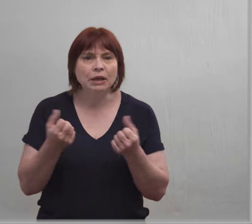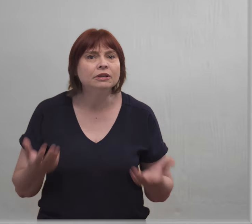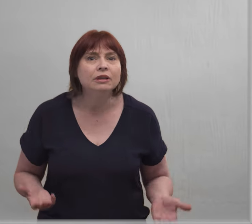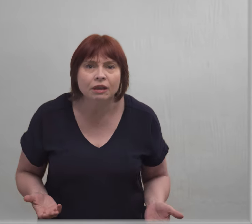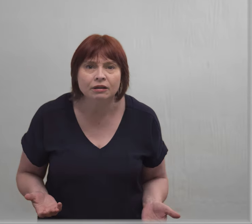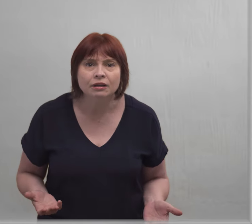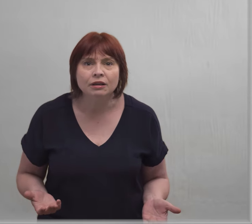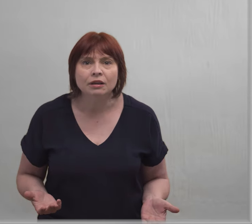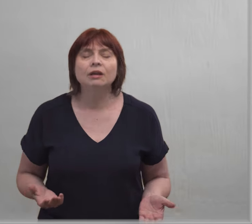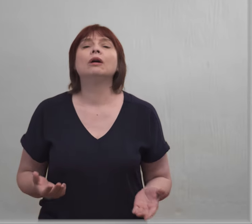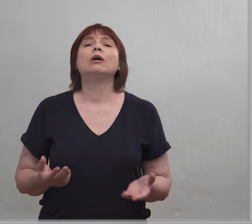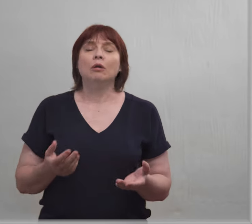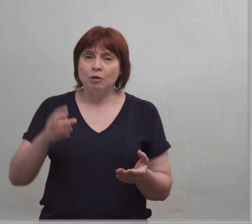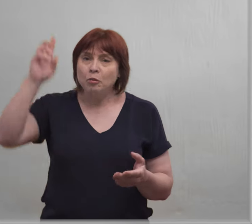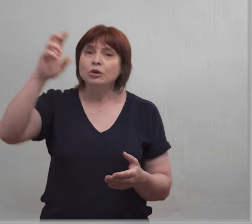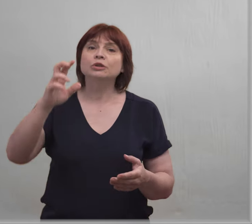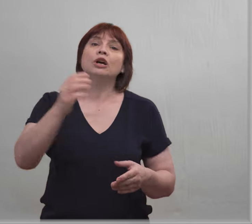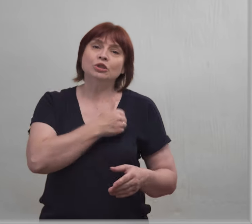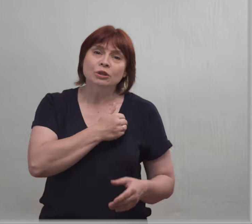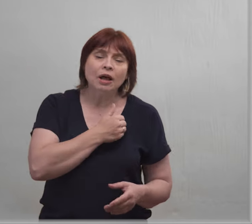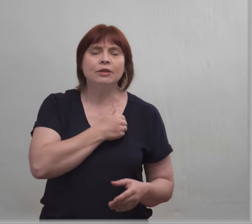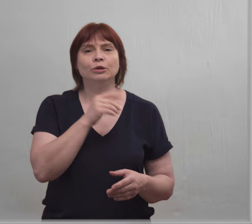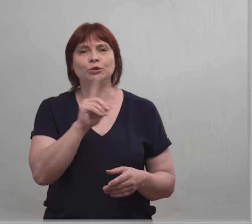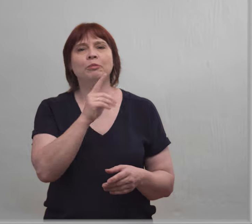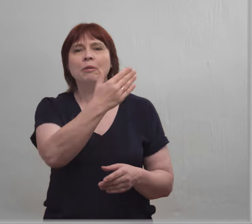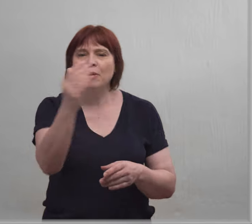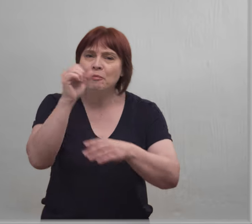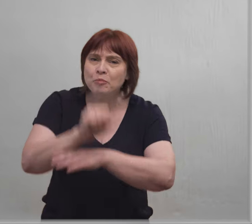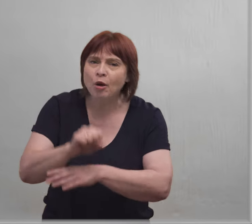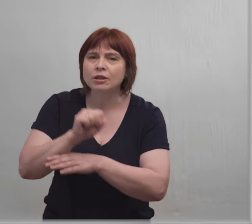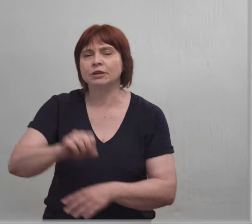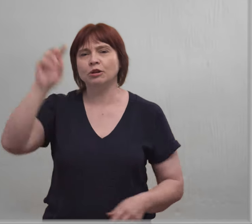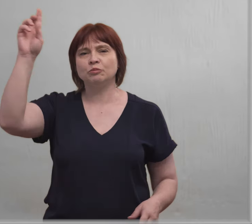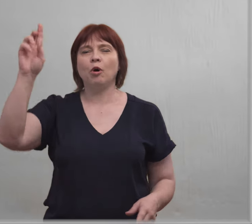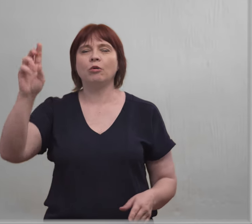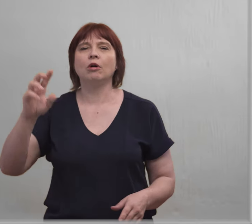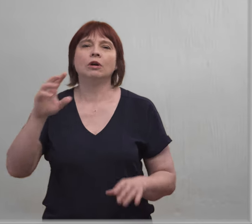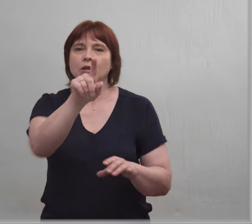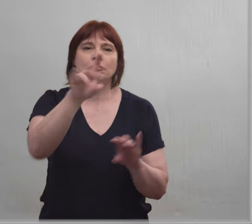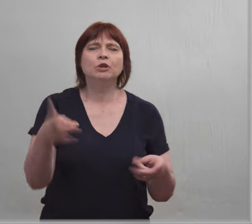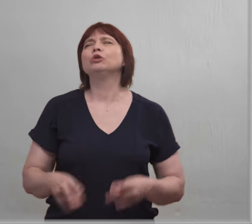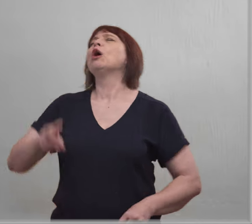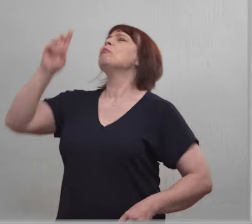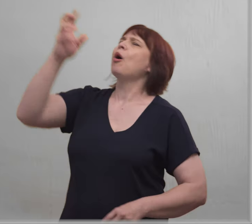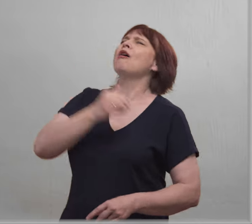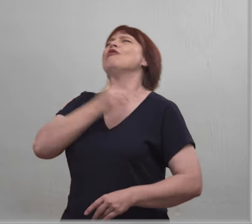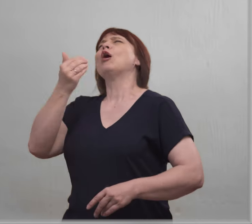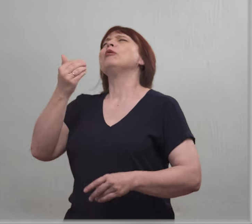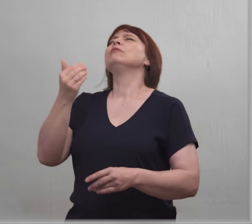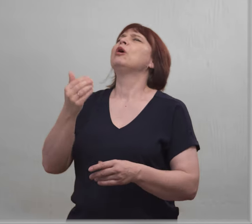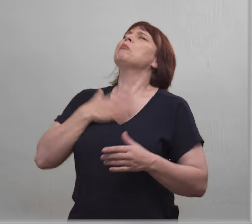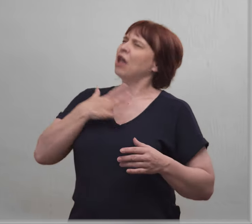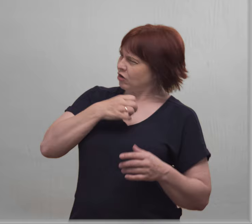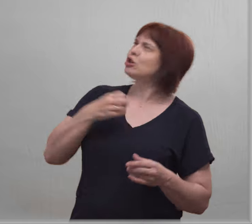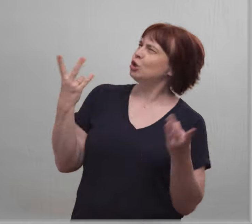чтобы мы поклонялись Богу. Тебе не нужно великое откровение, о, Господь, открой, воля Твоя, чтобы я в воскресенье в